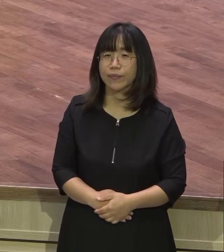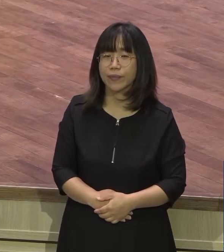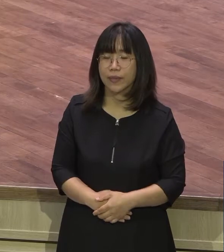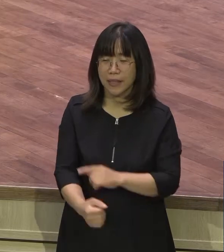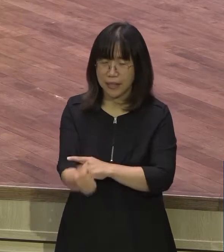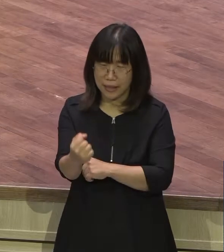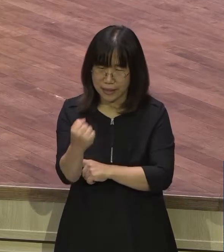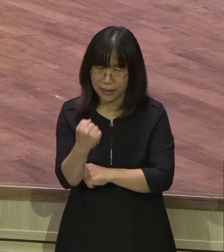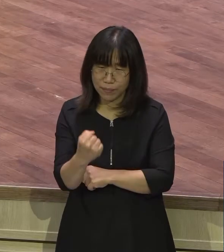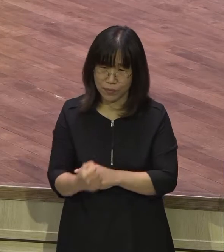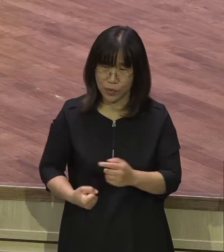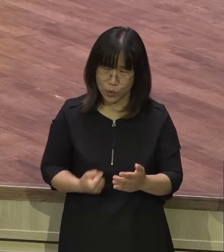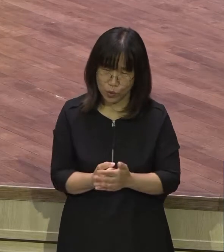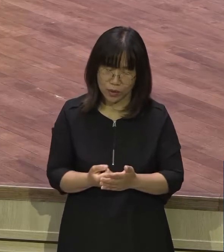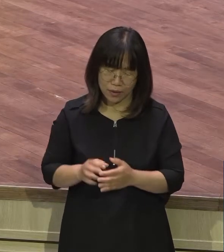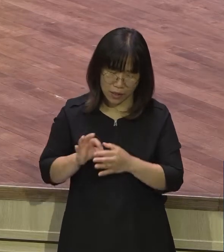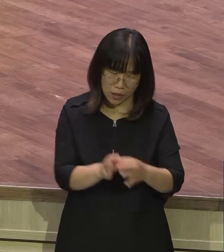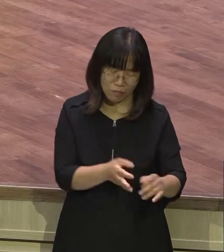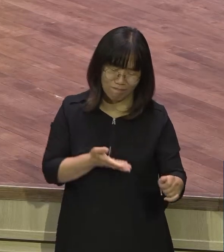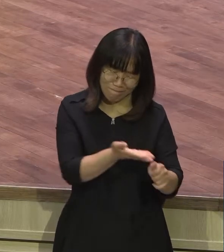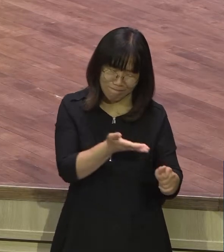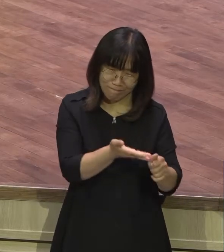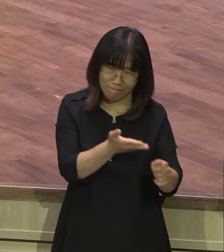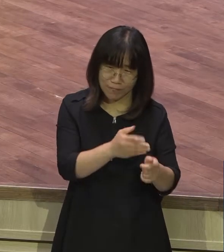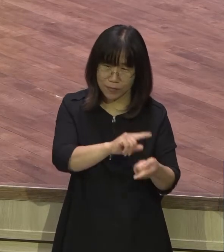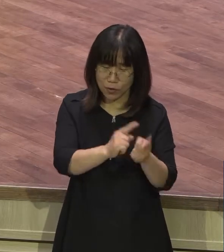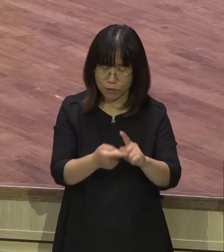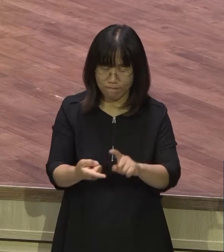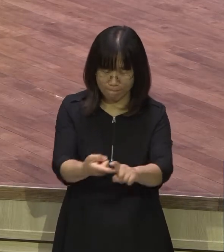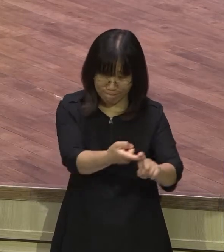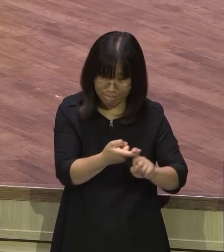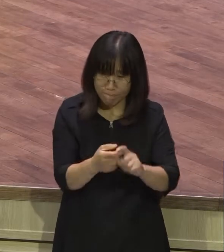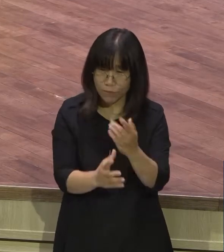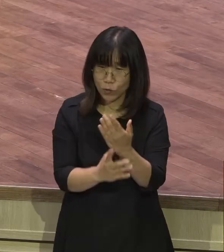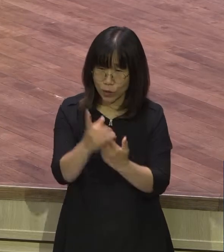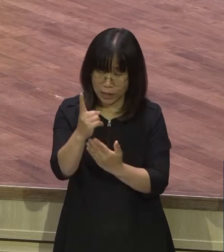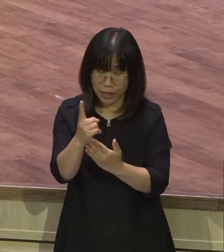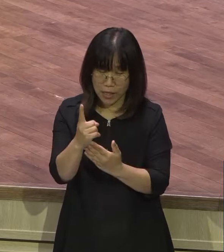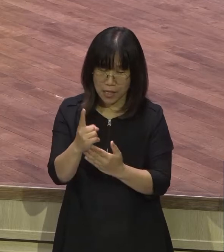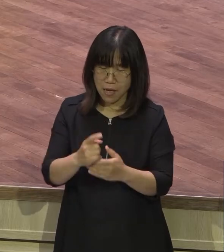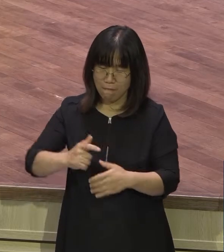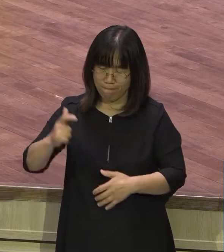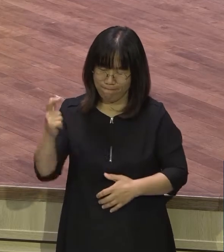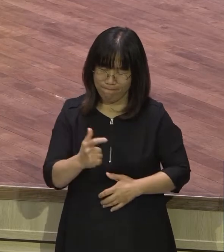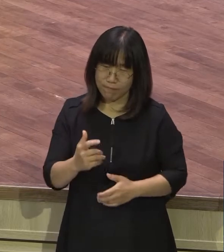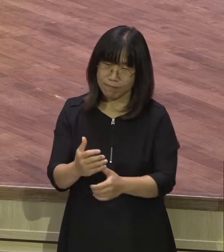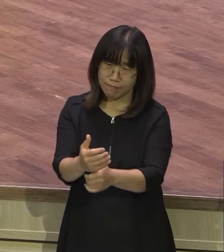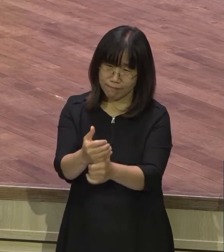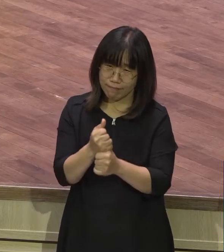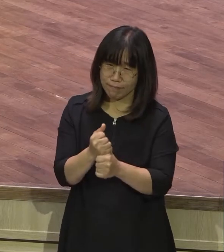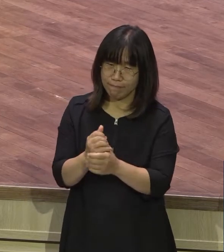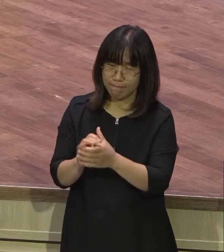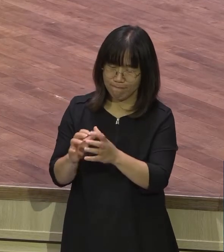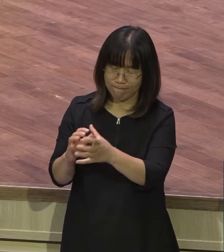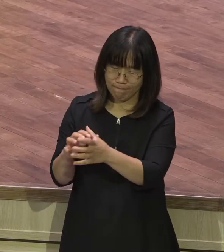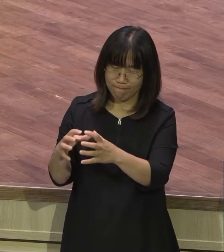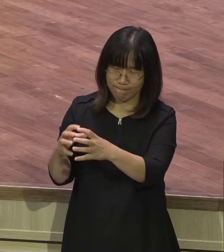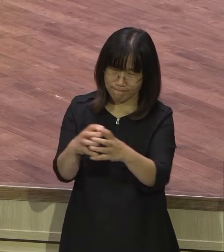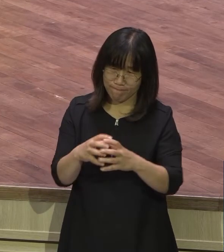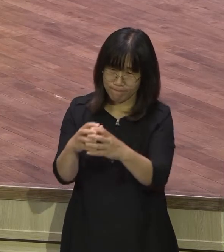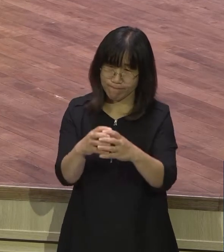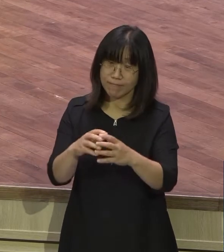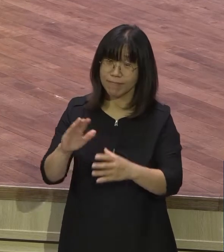힘주고 용기주고 그래서 원리스가 되어서 이걸 못 말려 못 말려 원리스가 되는 거 못 말려 힘을 합쳐